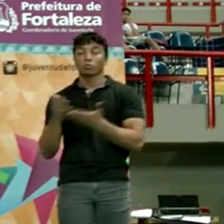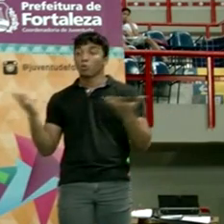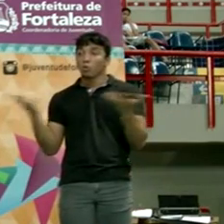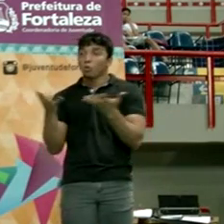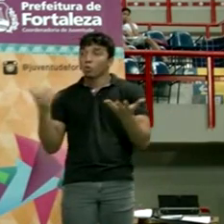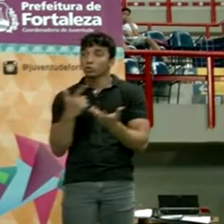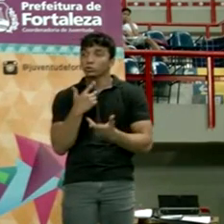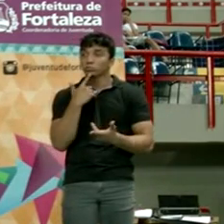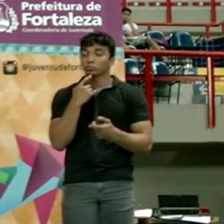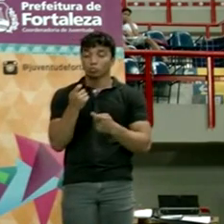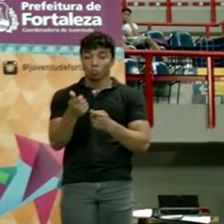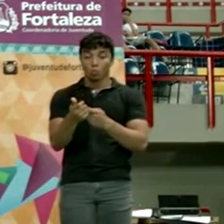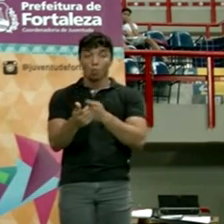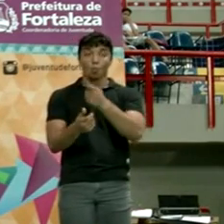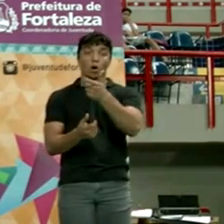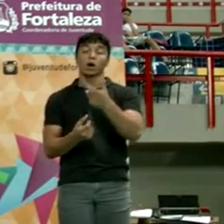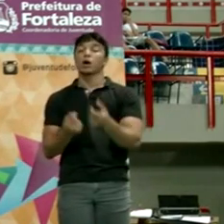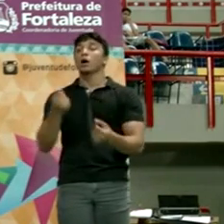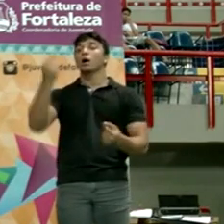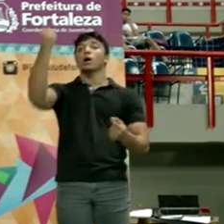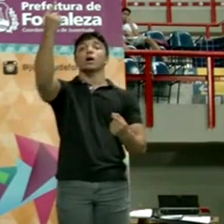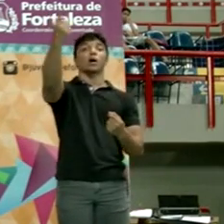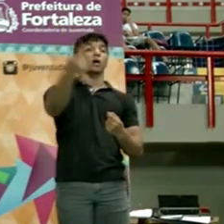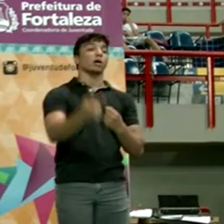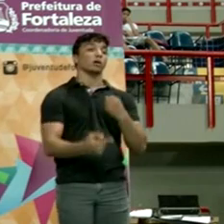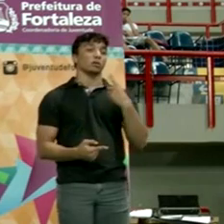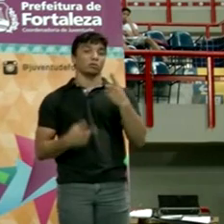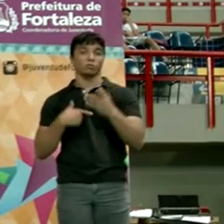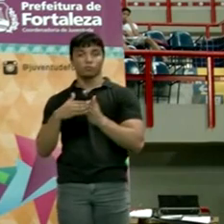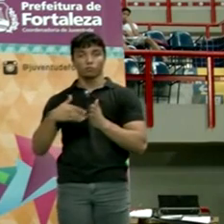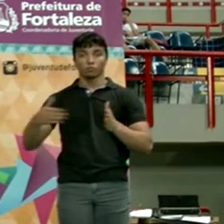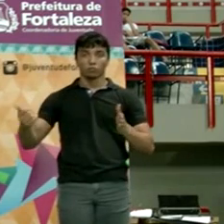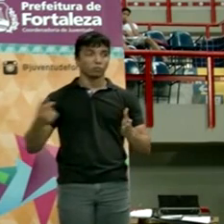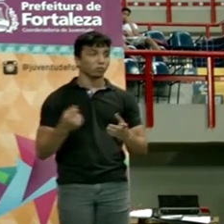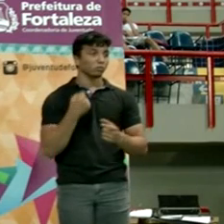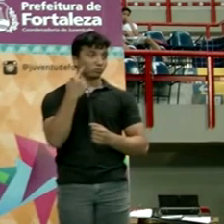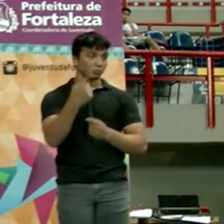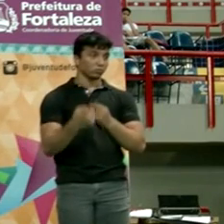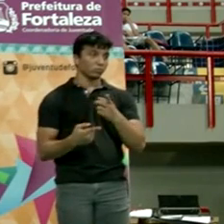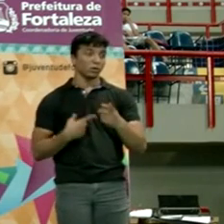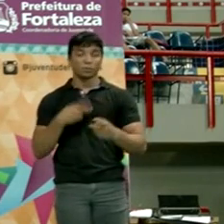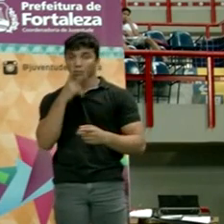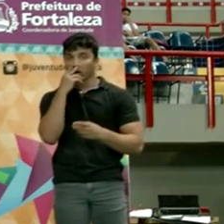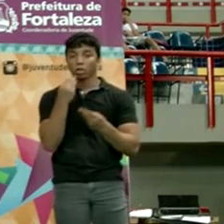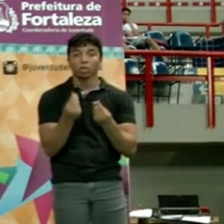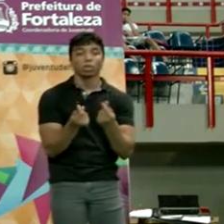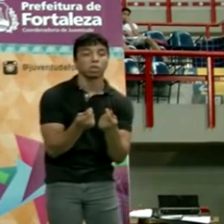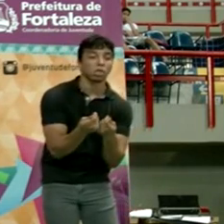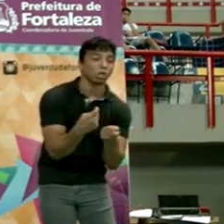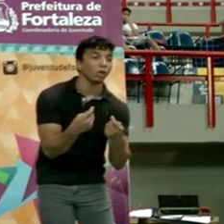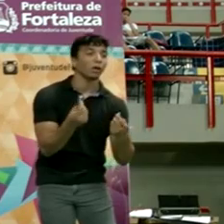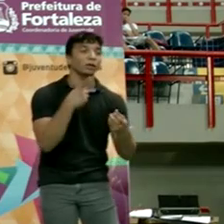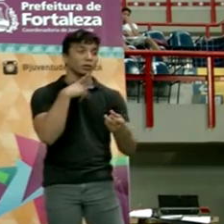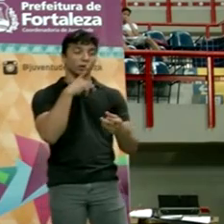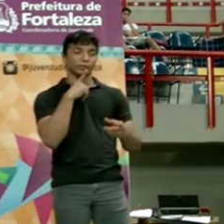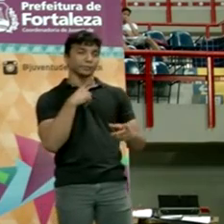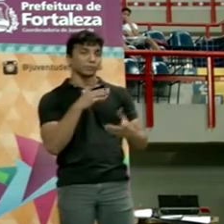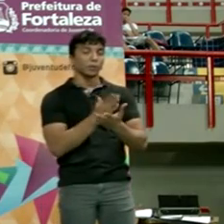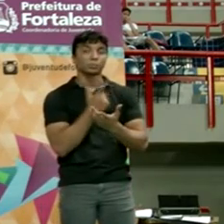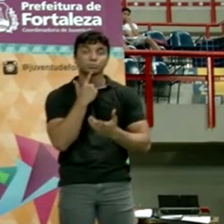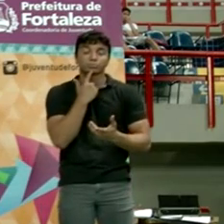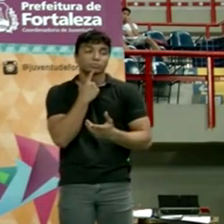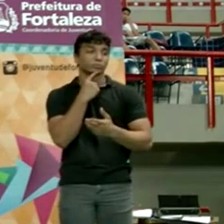Praticamente hoje, não é? Quase não há mais fome no Brasil. A miséria existe ainda,